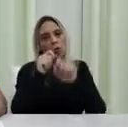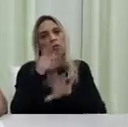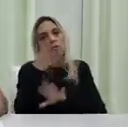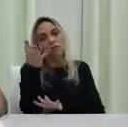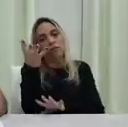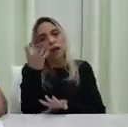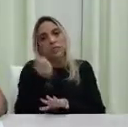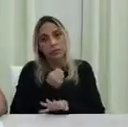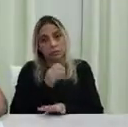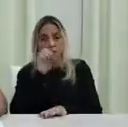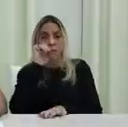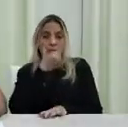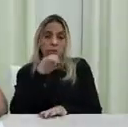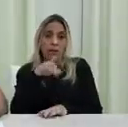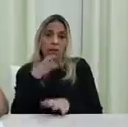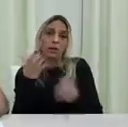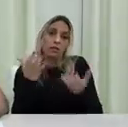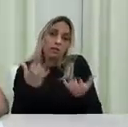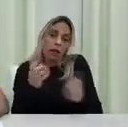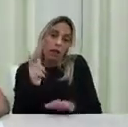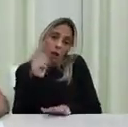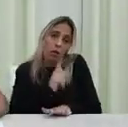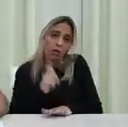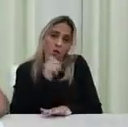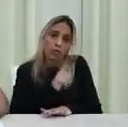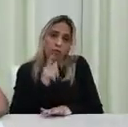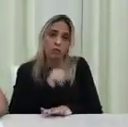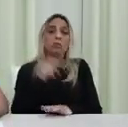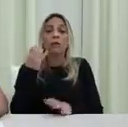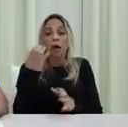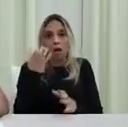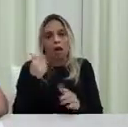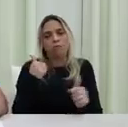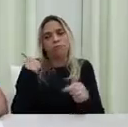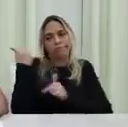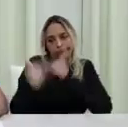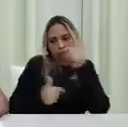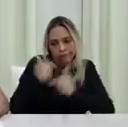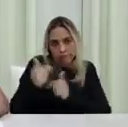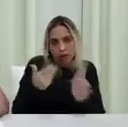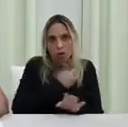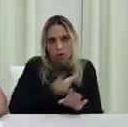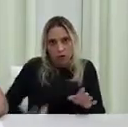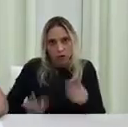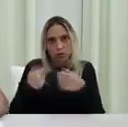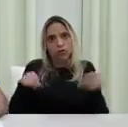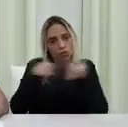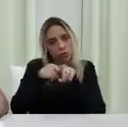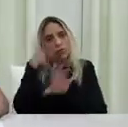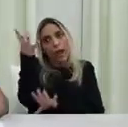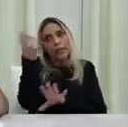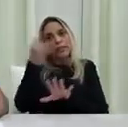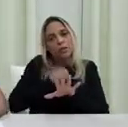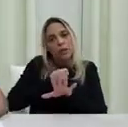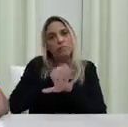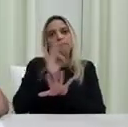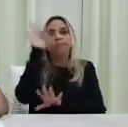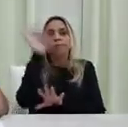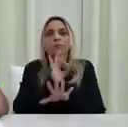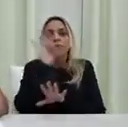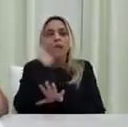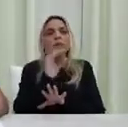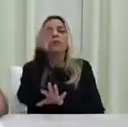vai receber, se quiser, logicamente, prestar serviço para o governo, vai receber de forma racional esse